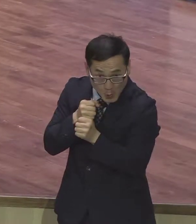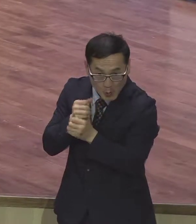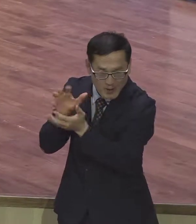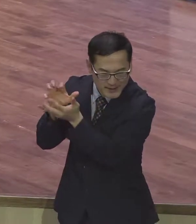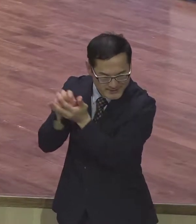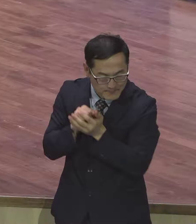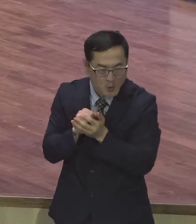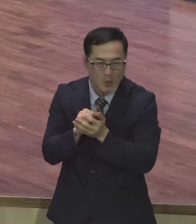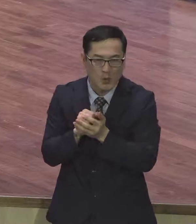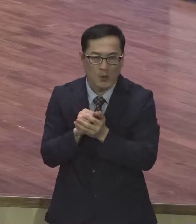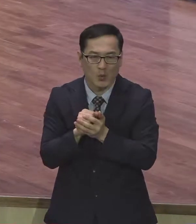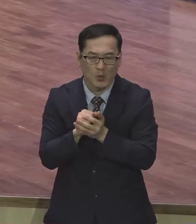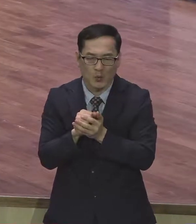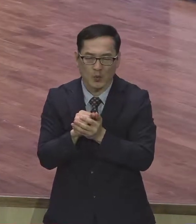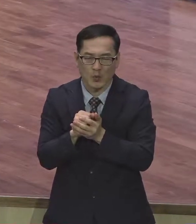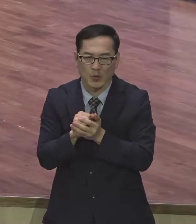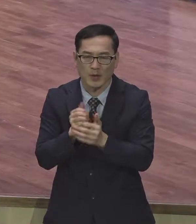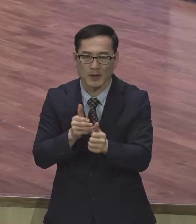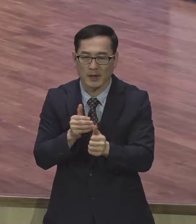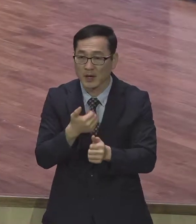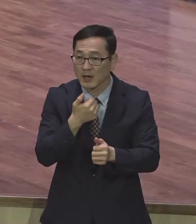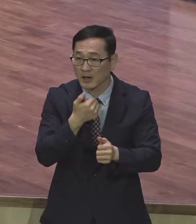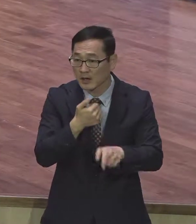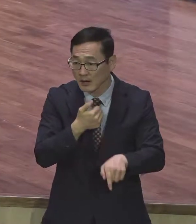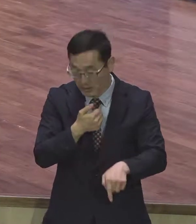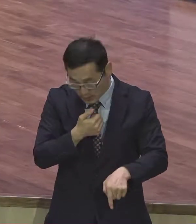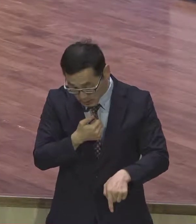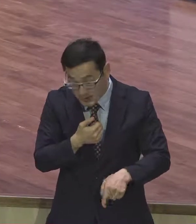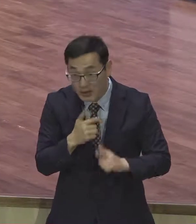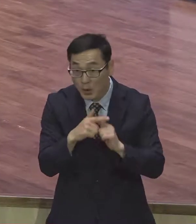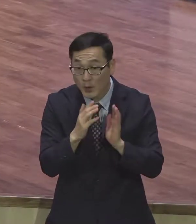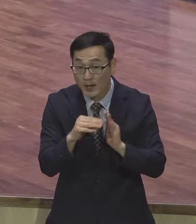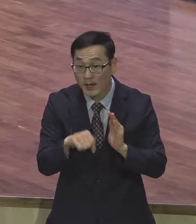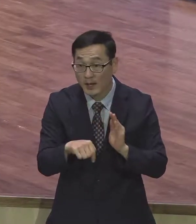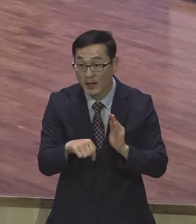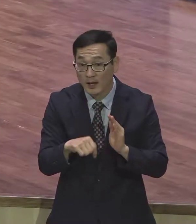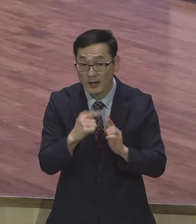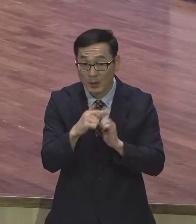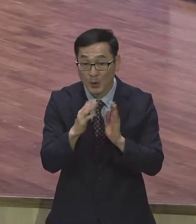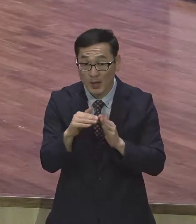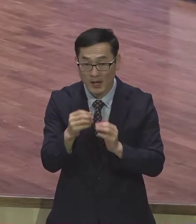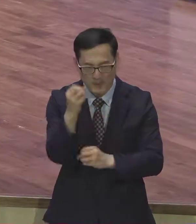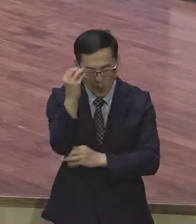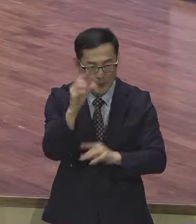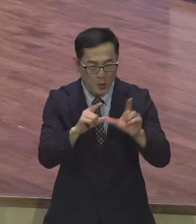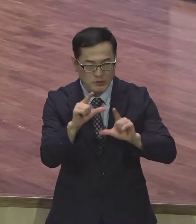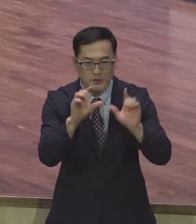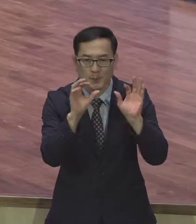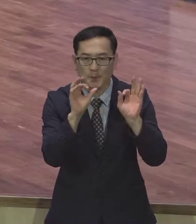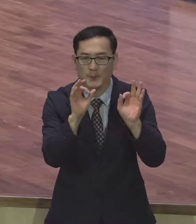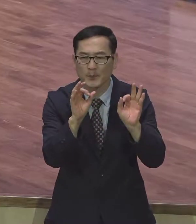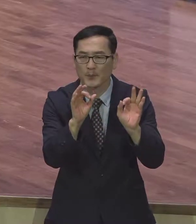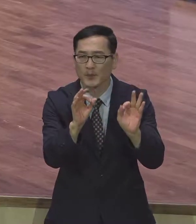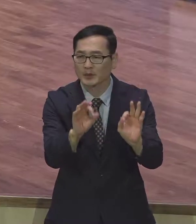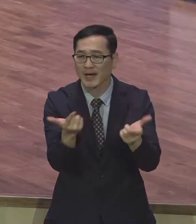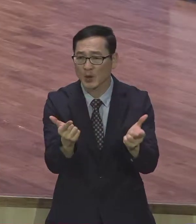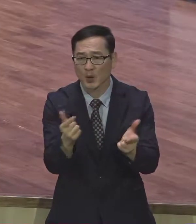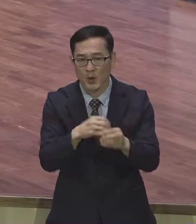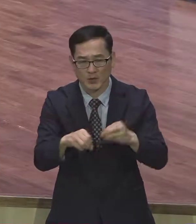말이에요. 교회 안에 문제가 많단 말이에요. 그러니까 왜 영기 본질을 안 잡고 참 뭘 먹었냐. 먹었니 안 먹었니 갔니 안 갔니